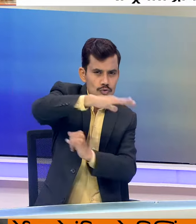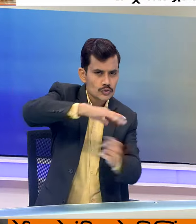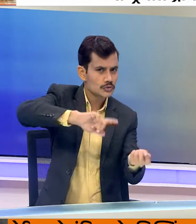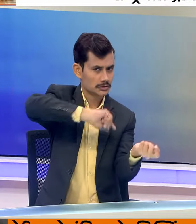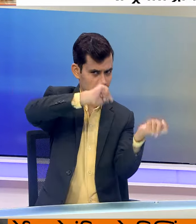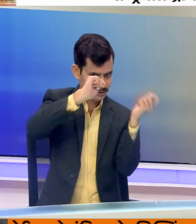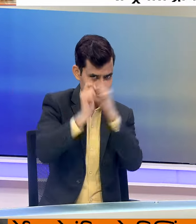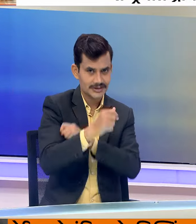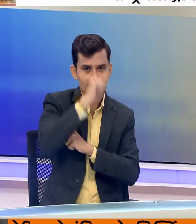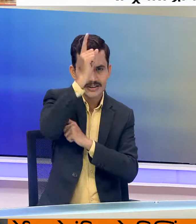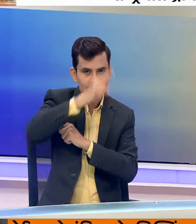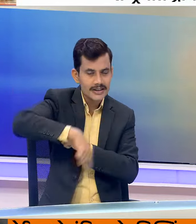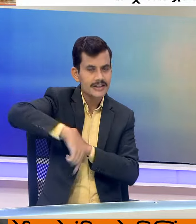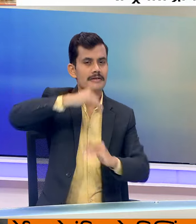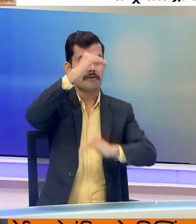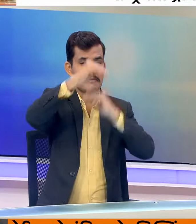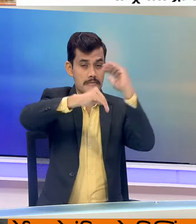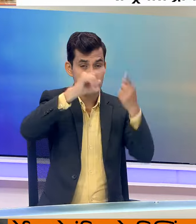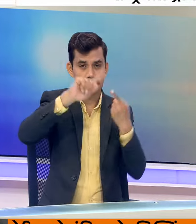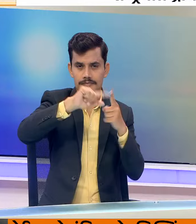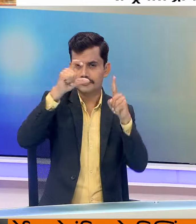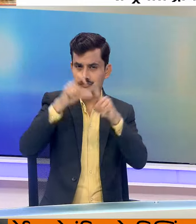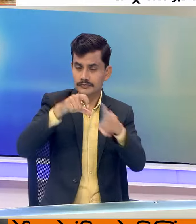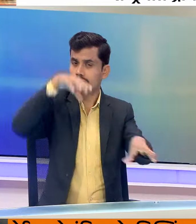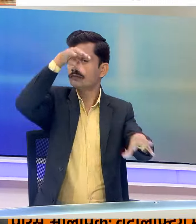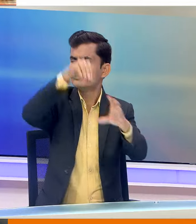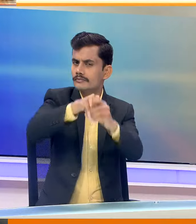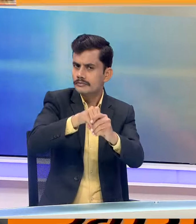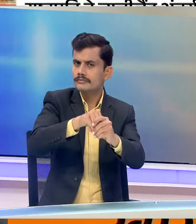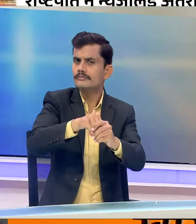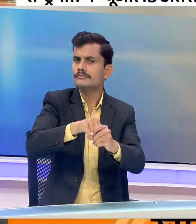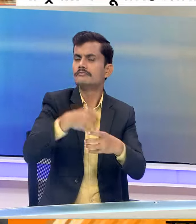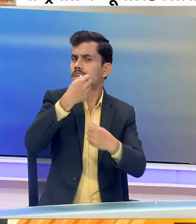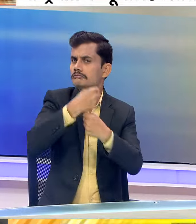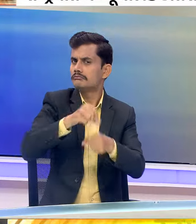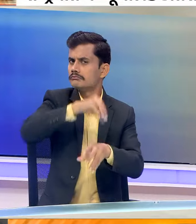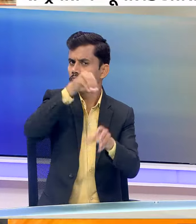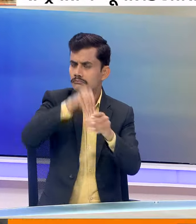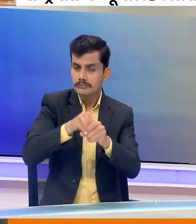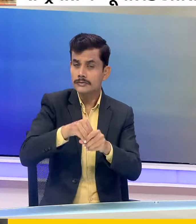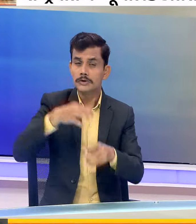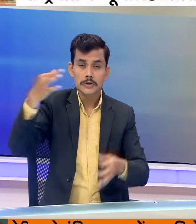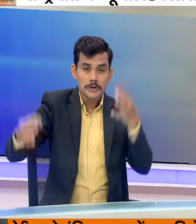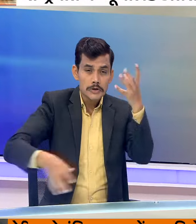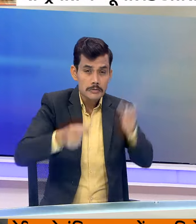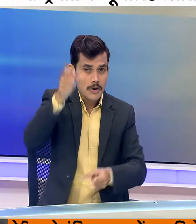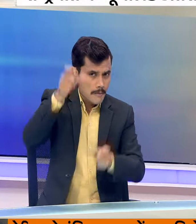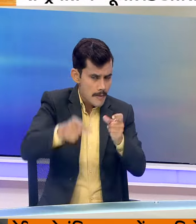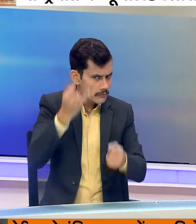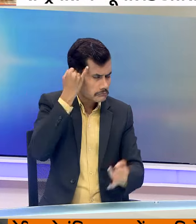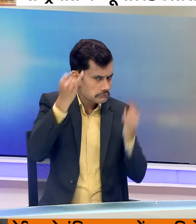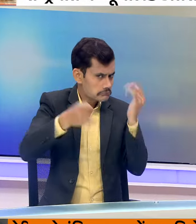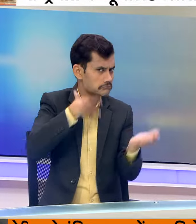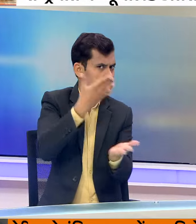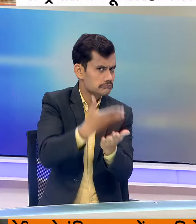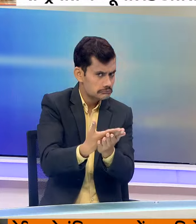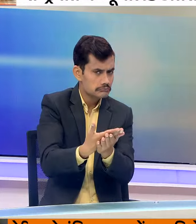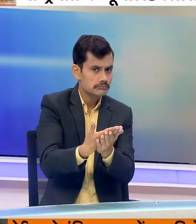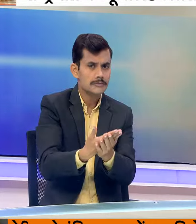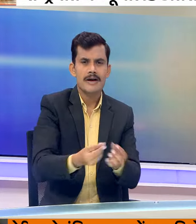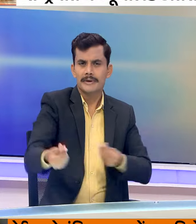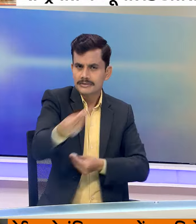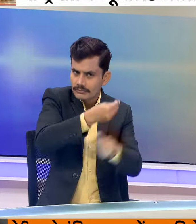बिल्डिंग। एजुकेशन शुड बी क्रिएटिव एंड टच ऑल एस्पेक्ट्स ऑफ पीपल्स लाइफ, be it